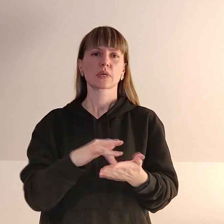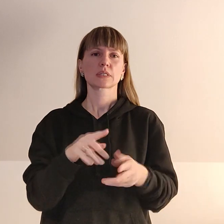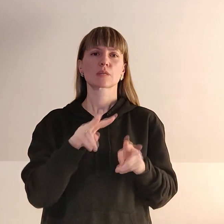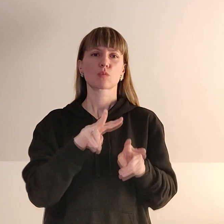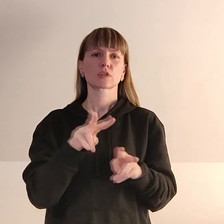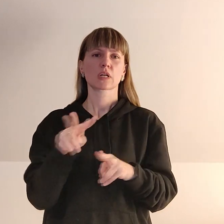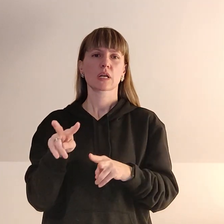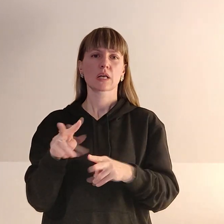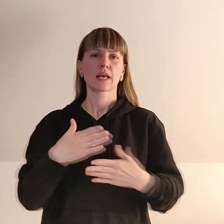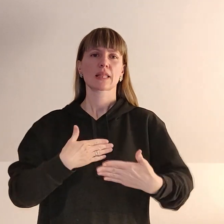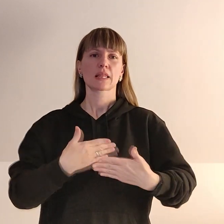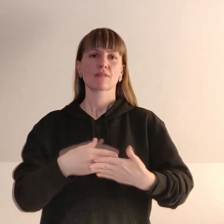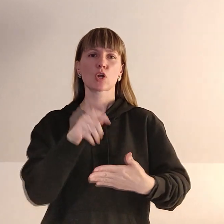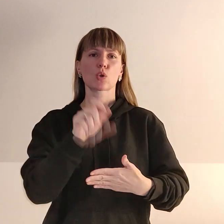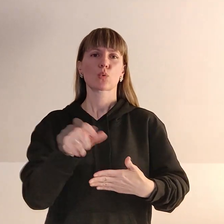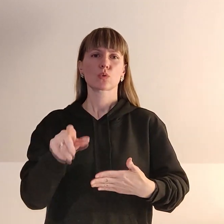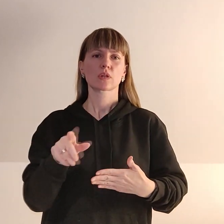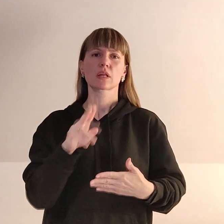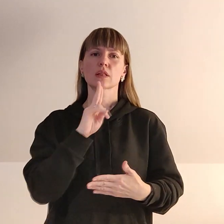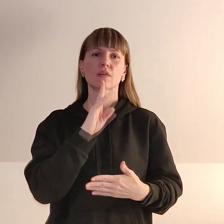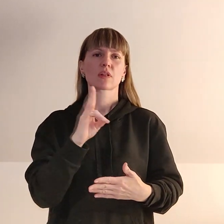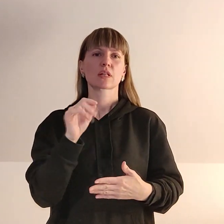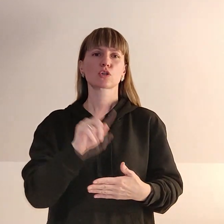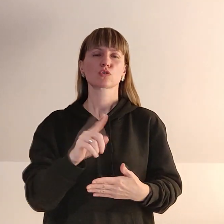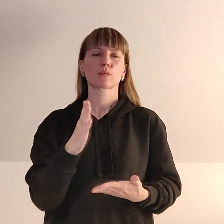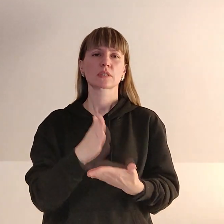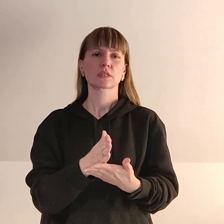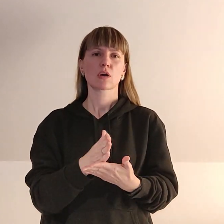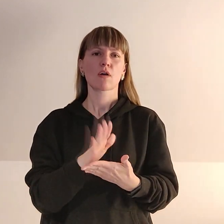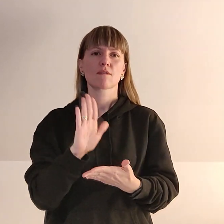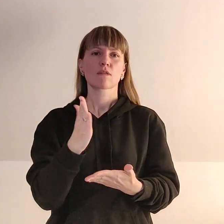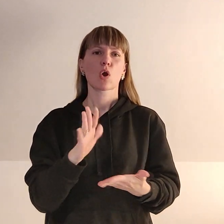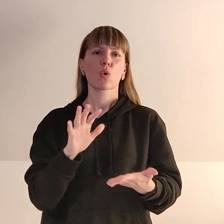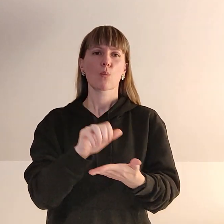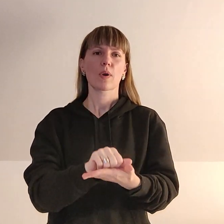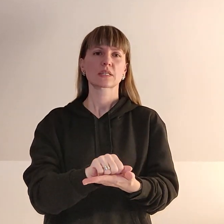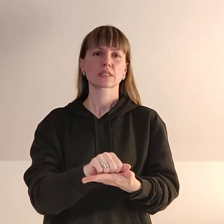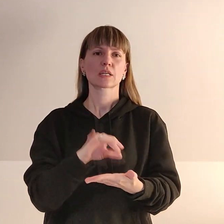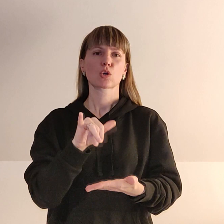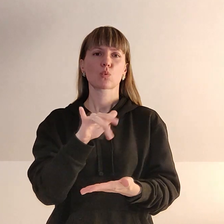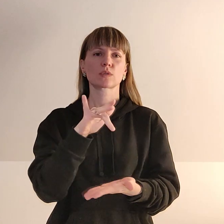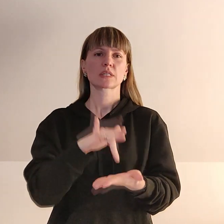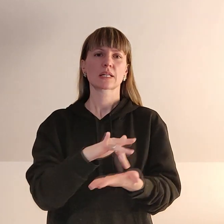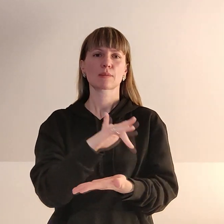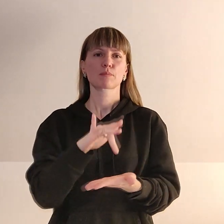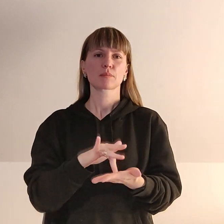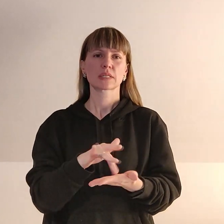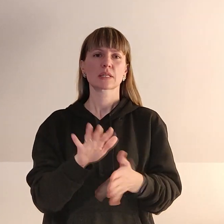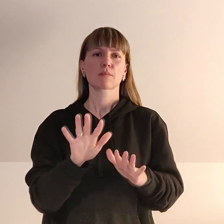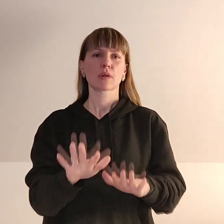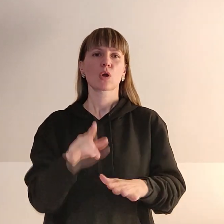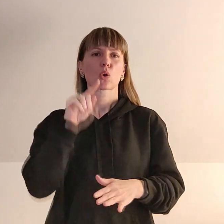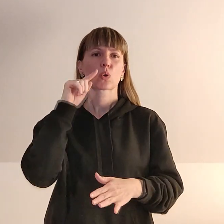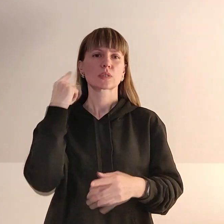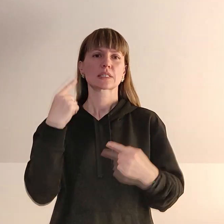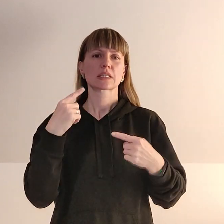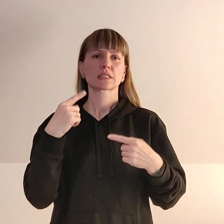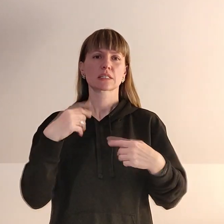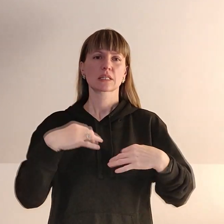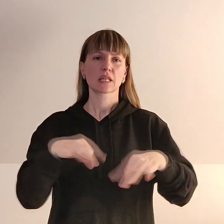спостерігається активність людей, попри те, що ми знаходимося в окупації і у центрі міста перебуває російська техніка і російські